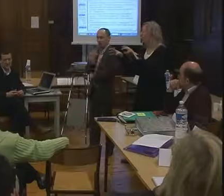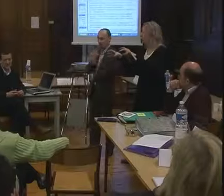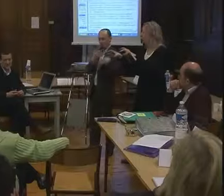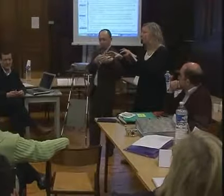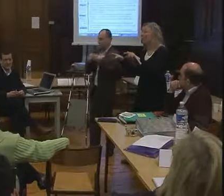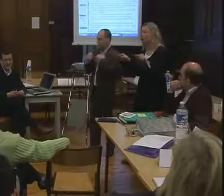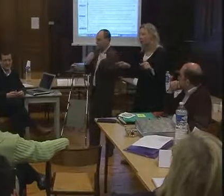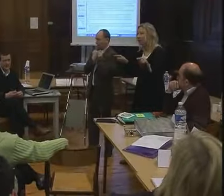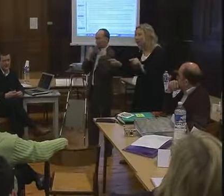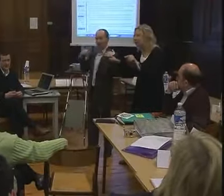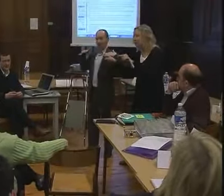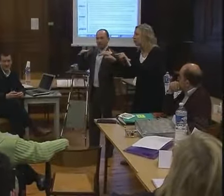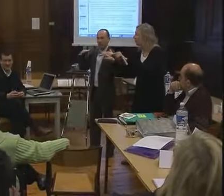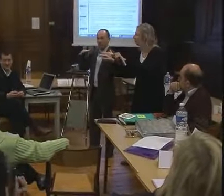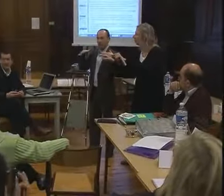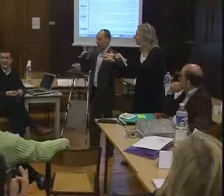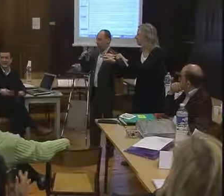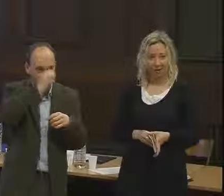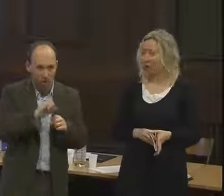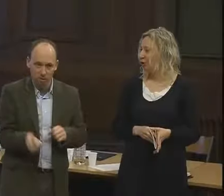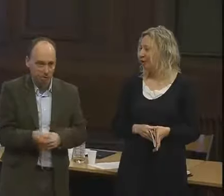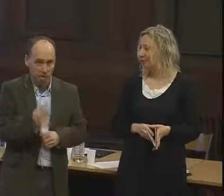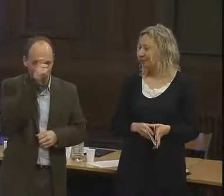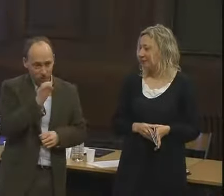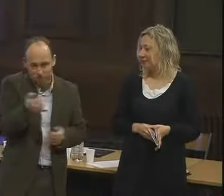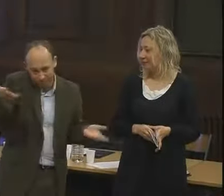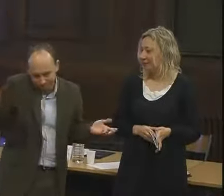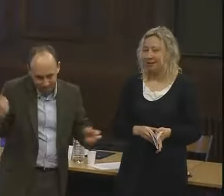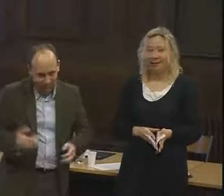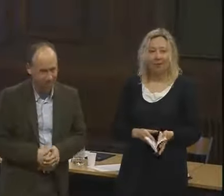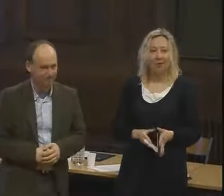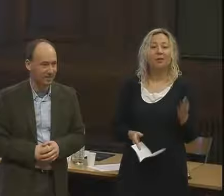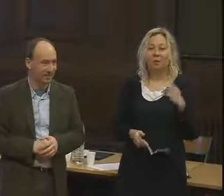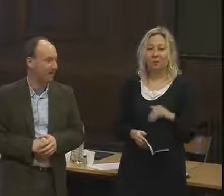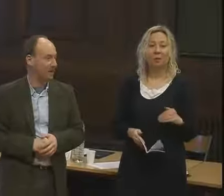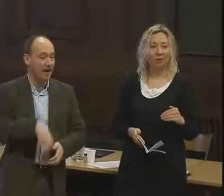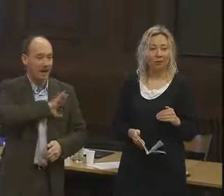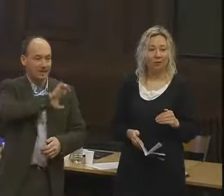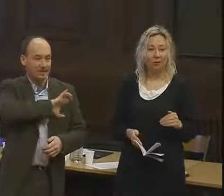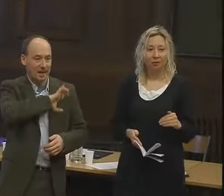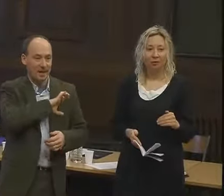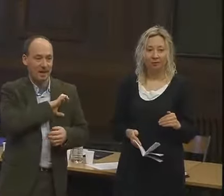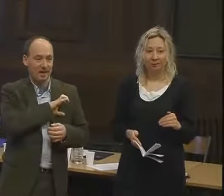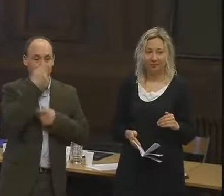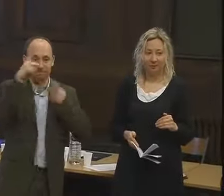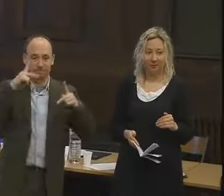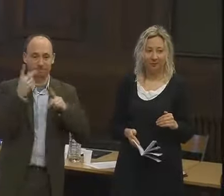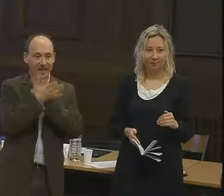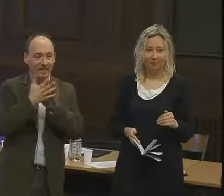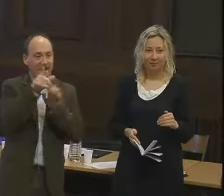sourds et malentendants pratiquant la langue des signes française représentent plusieurs milliers d'individus. La majorité d'entre eux ont un accès très limité à la